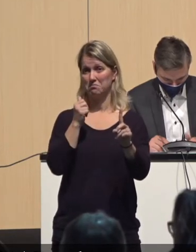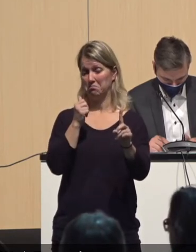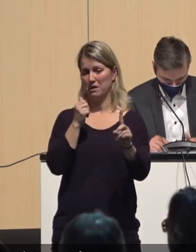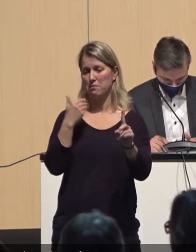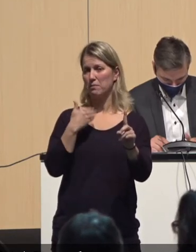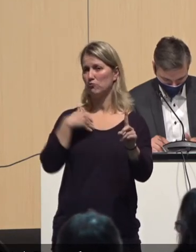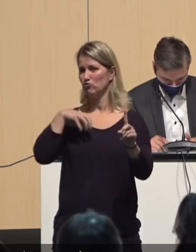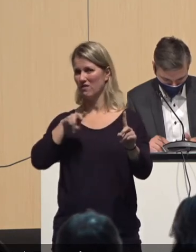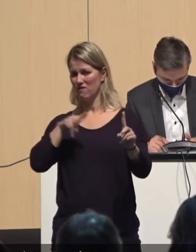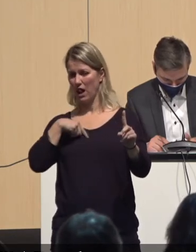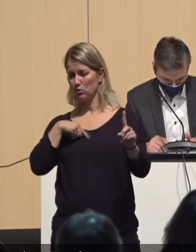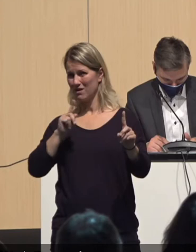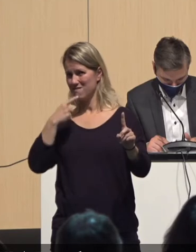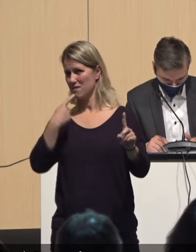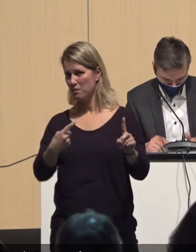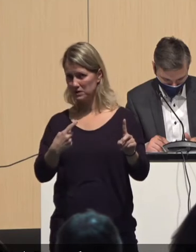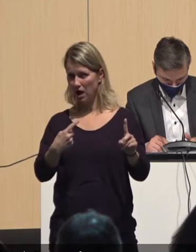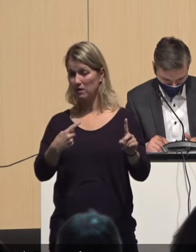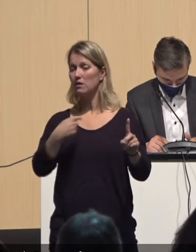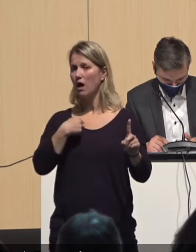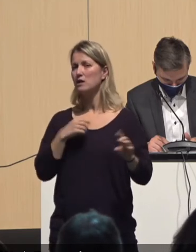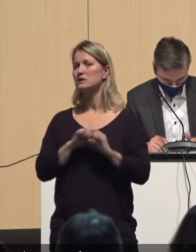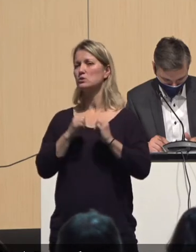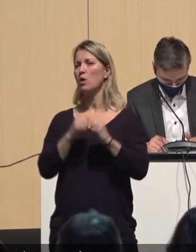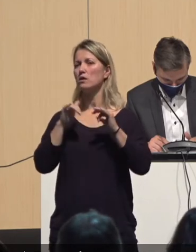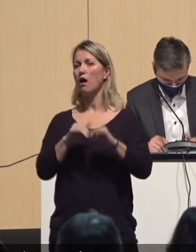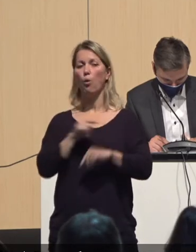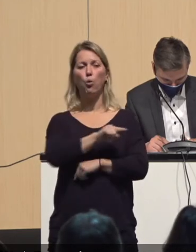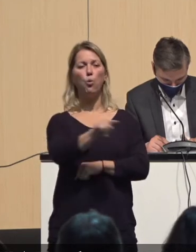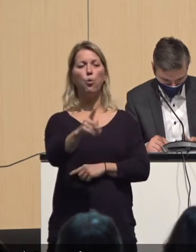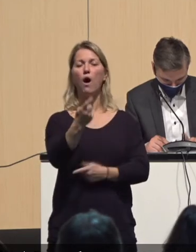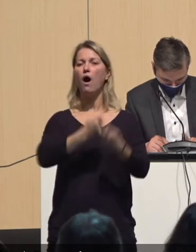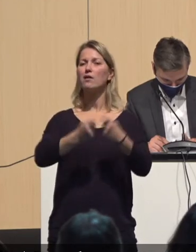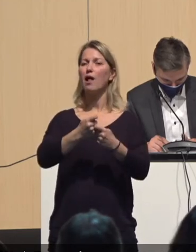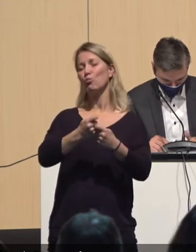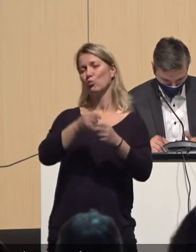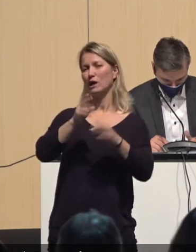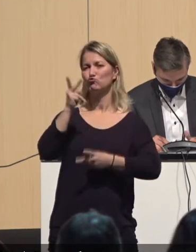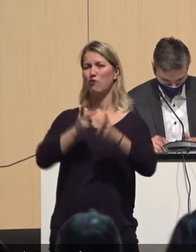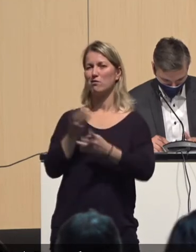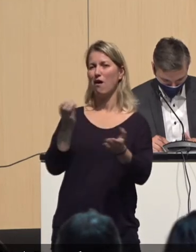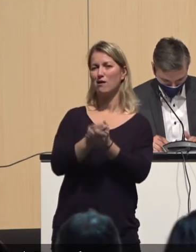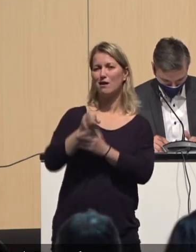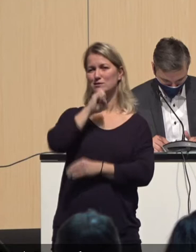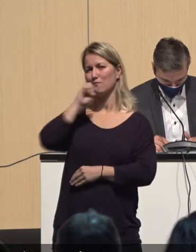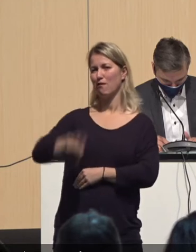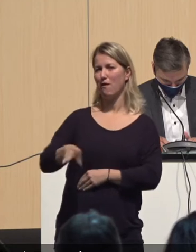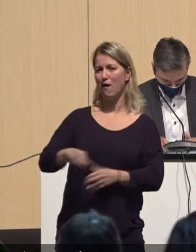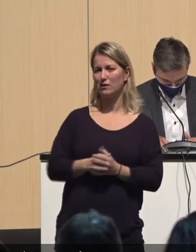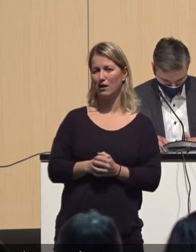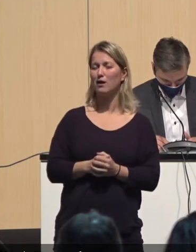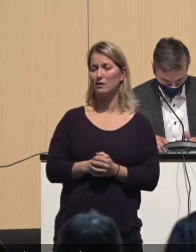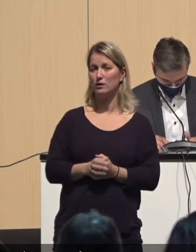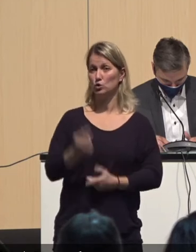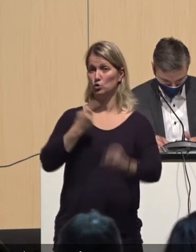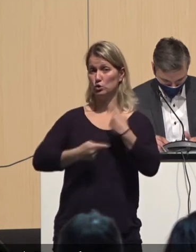Stadtverwaltung ist, dann wird sie sozusagen in die Situation kommen, dass Händler eine Schadensersatzklage wahrscheinlich sogar anstreben. In dem Moment, wo